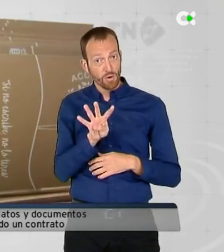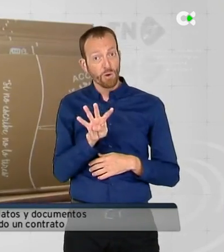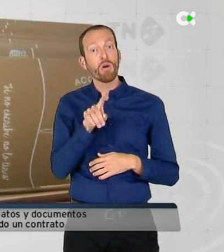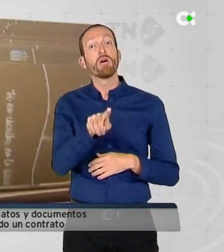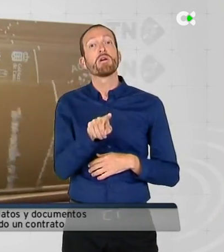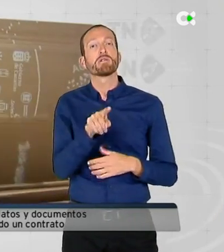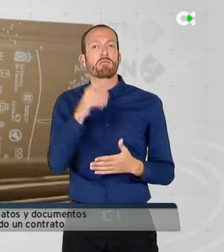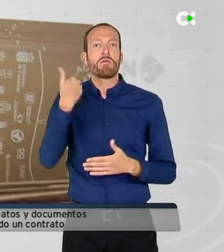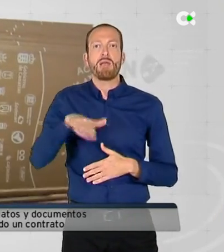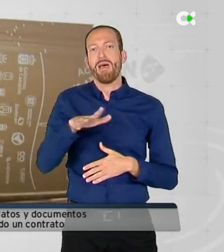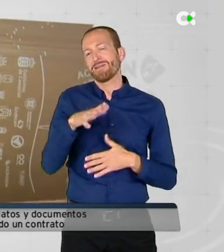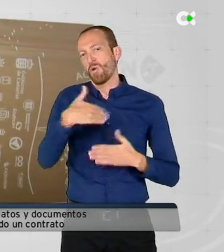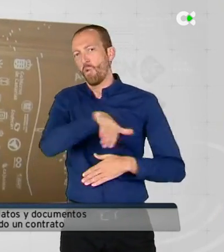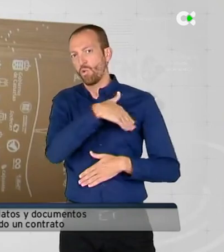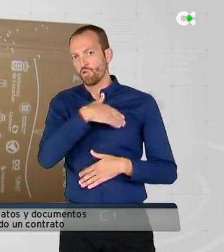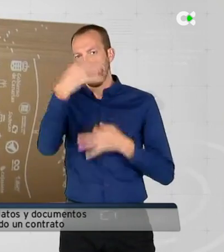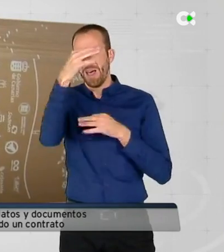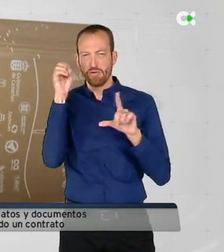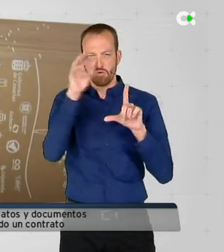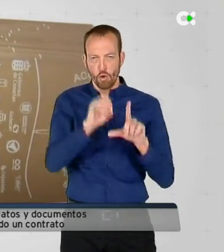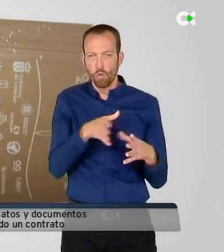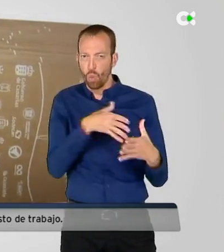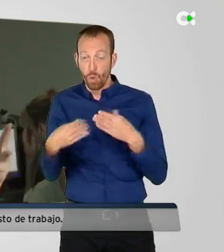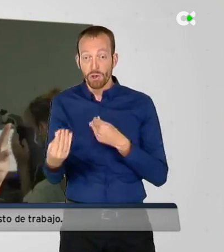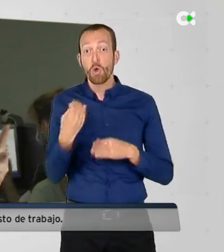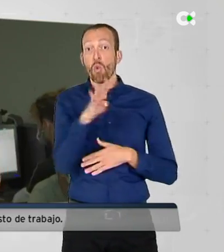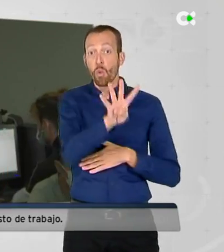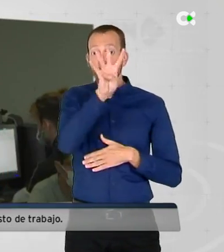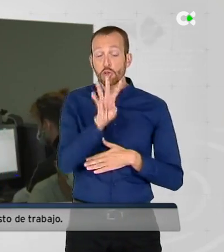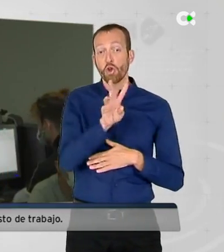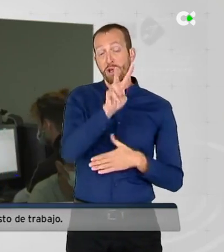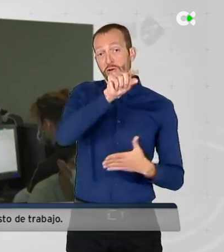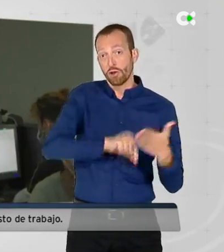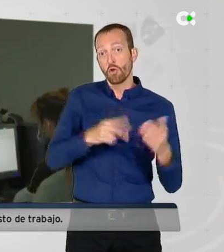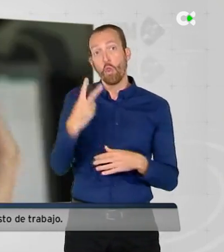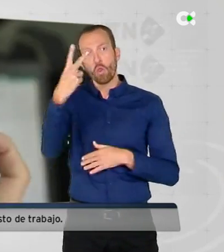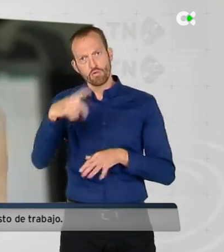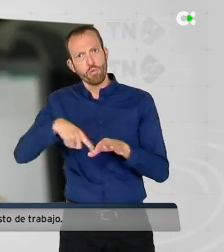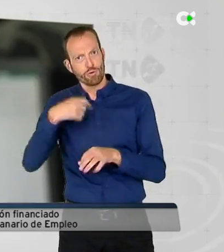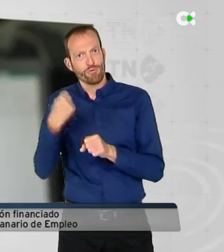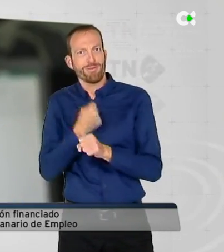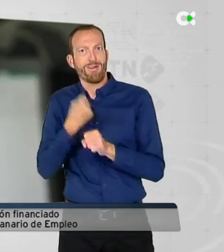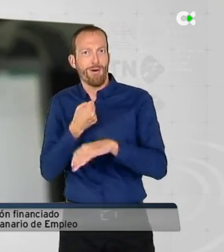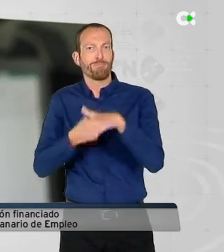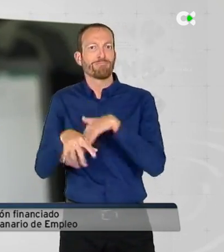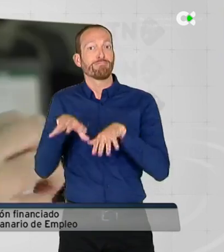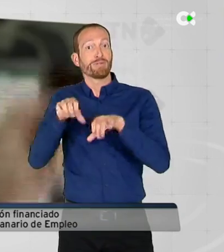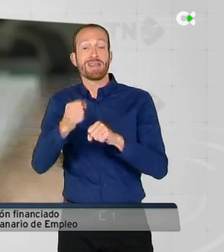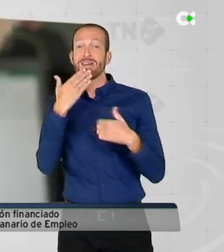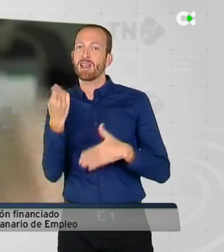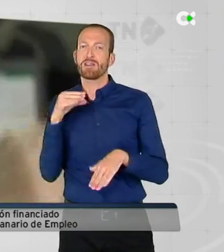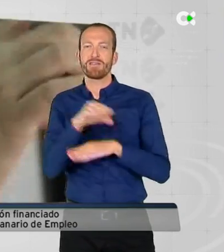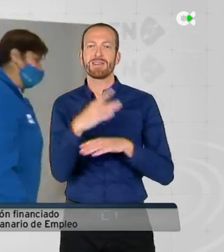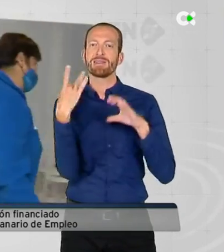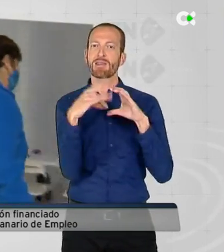tratamiento de datos y documentos han obtenido un contrato. Dos de ellos, un puesto de trabajo, una formación financiada por el